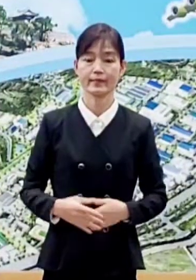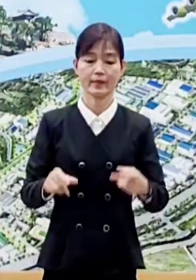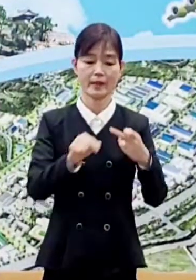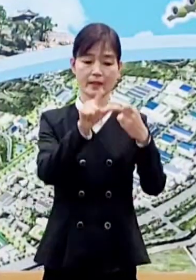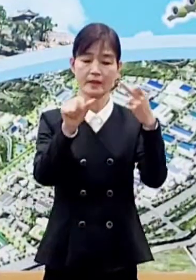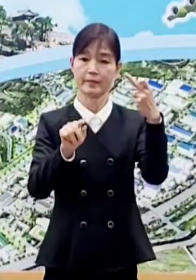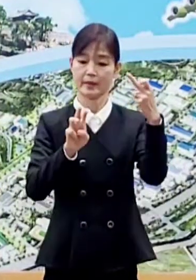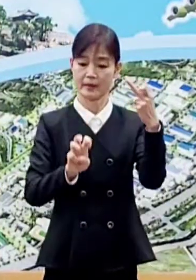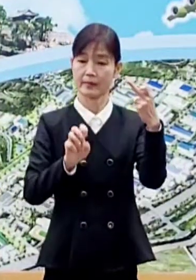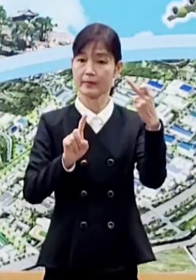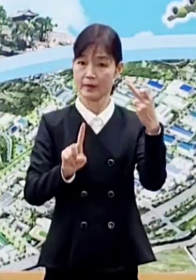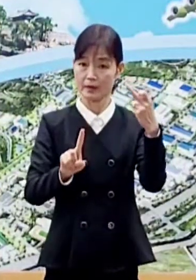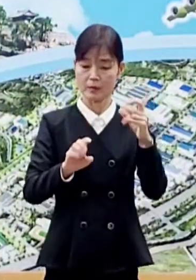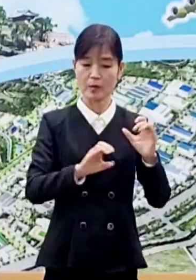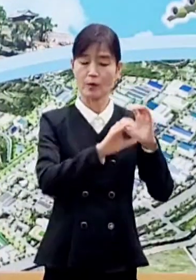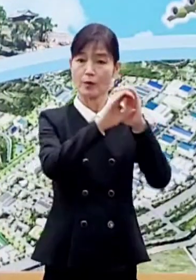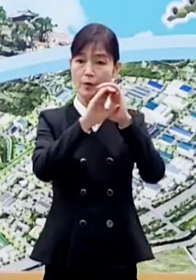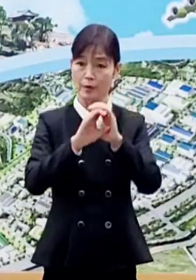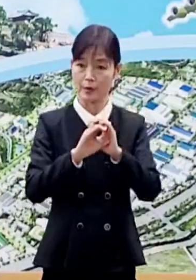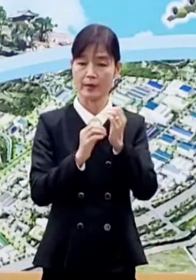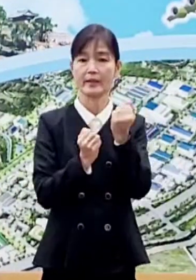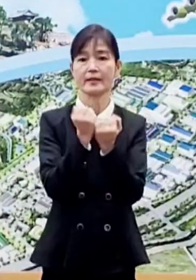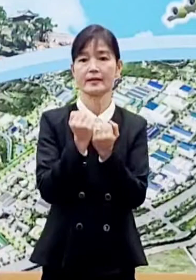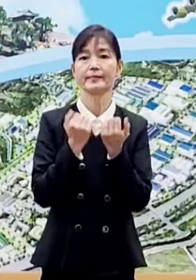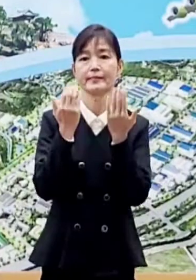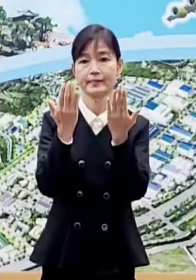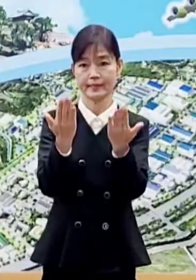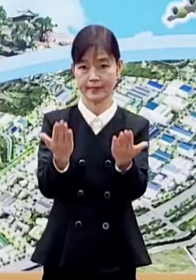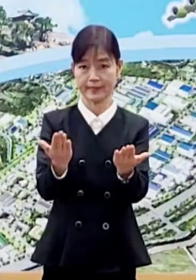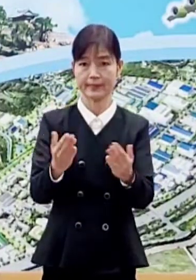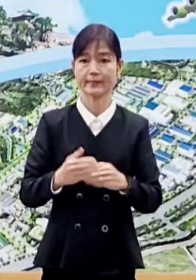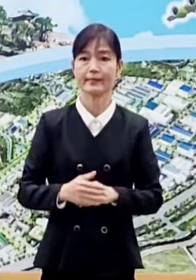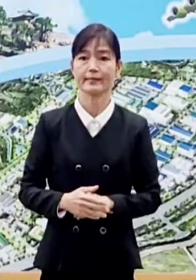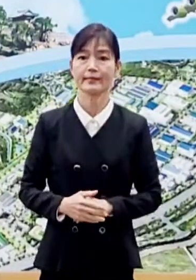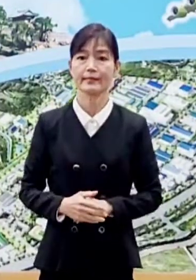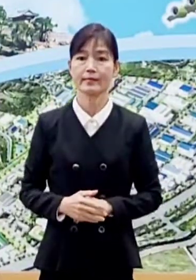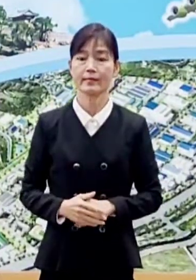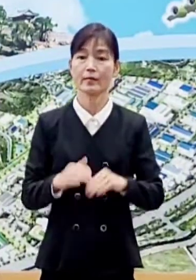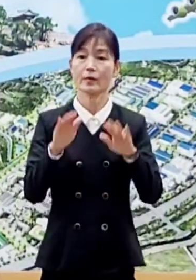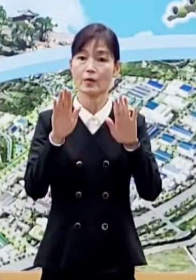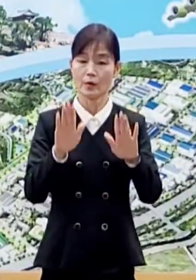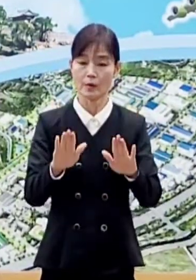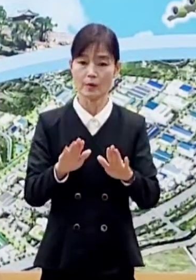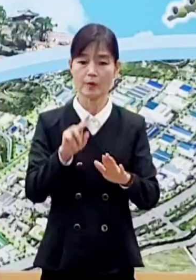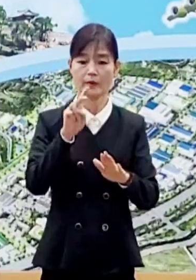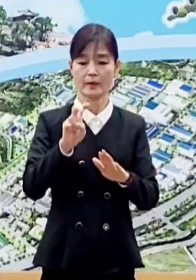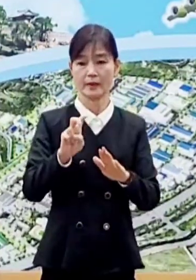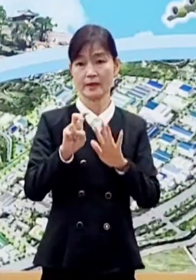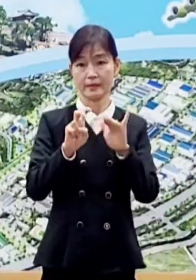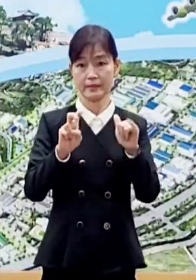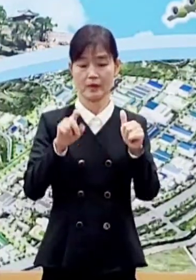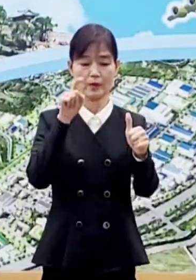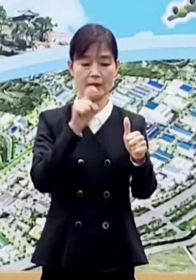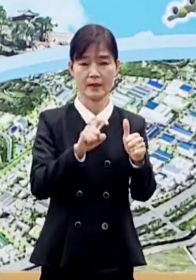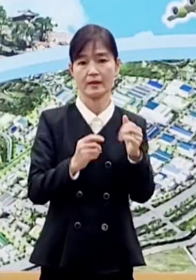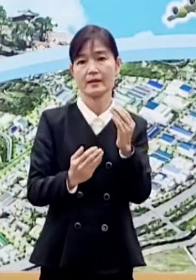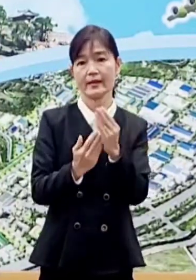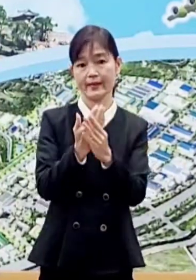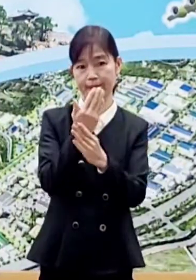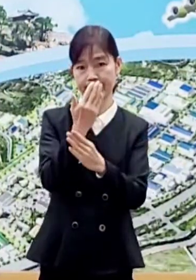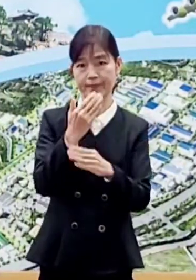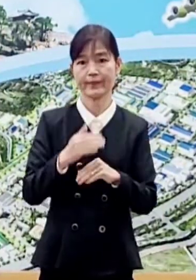12월 31일 코로나19 상황 브리핑을 시작하겠습니다. 오늘 20명의 확진자가